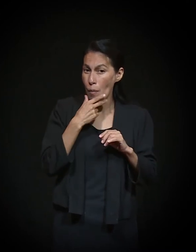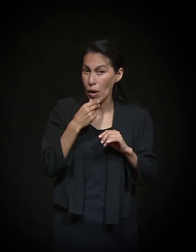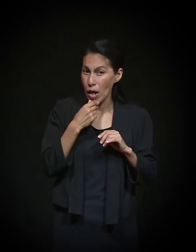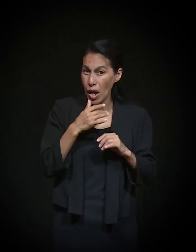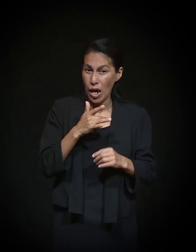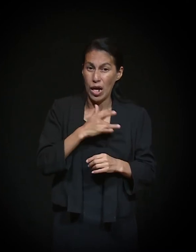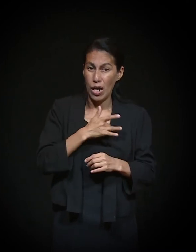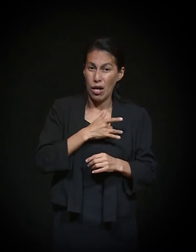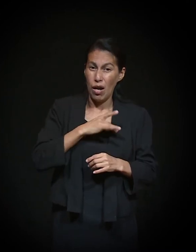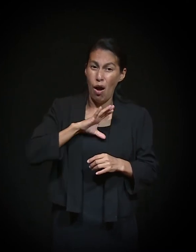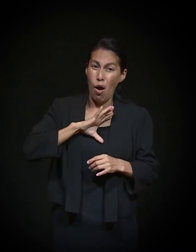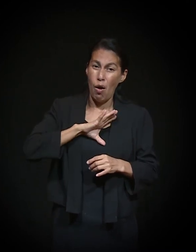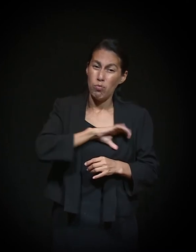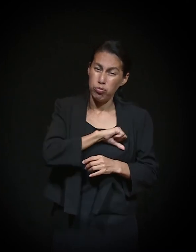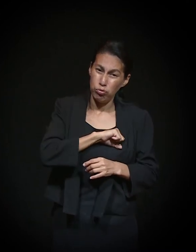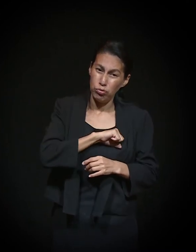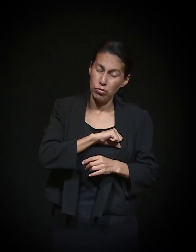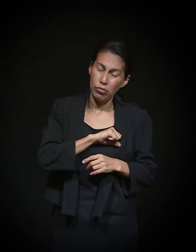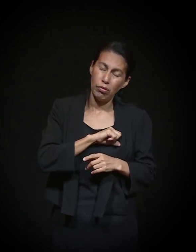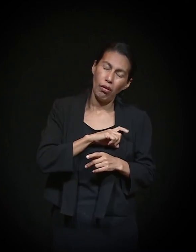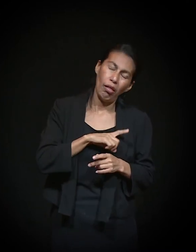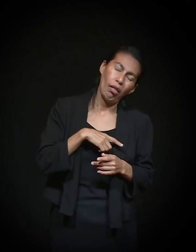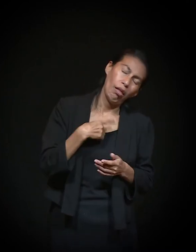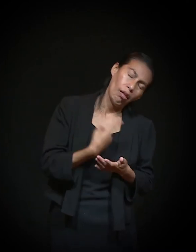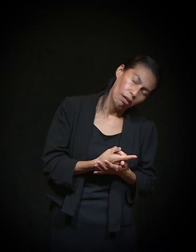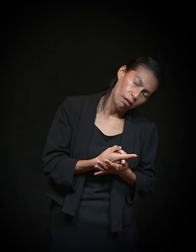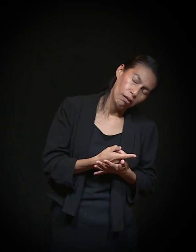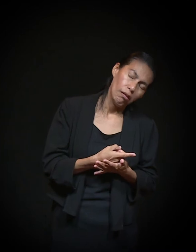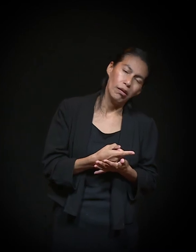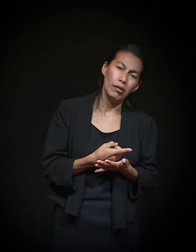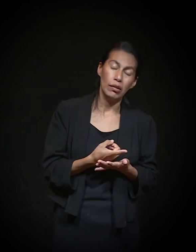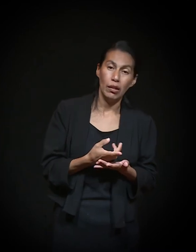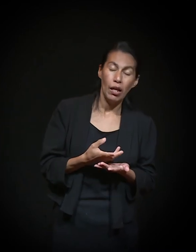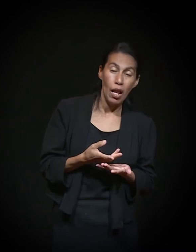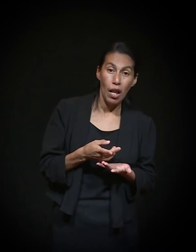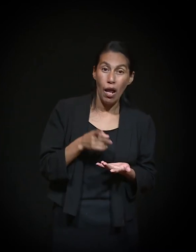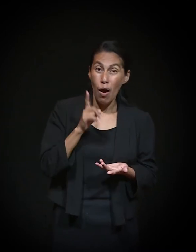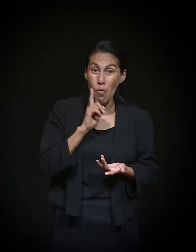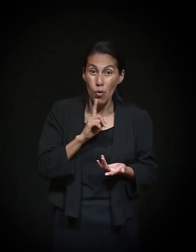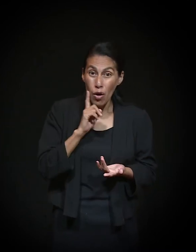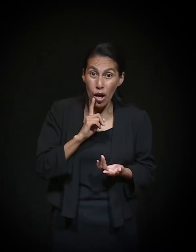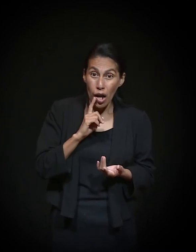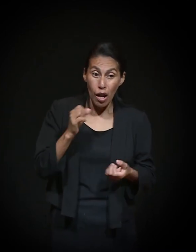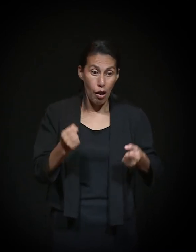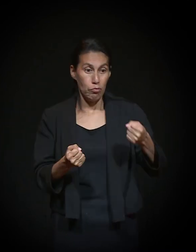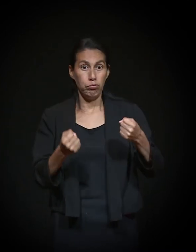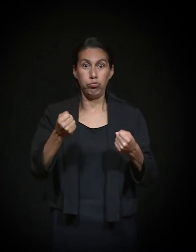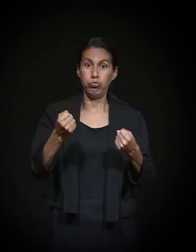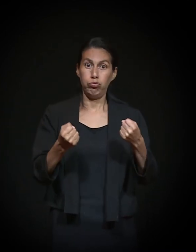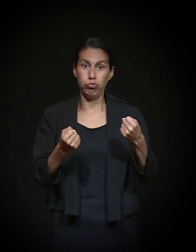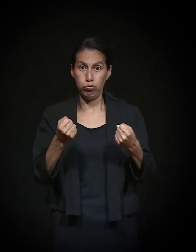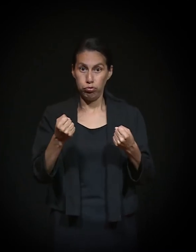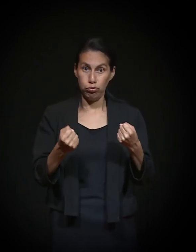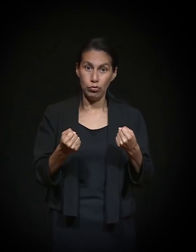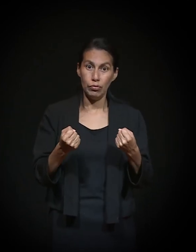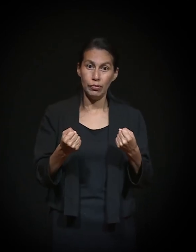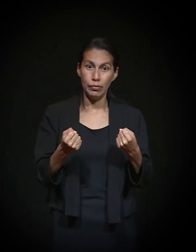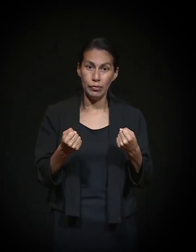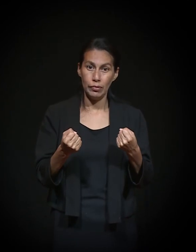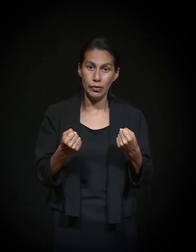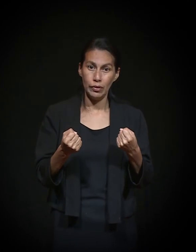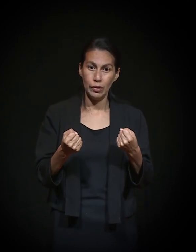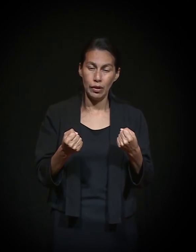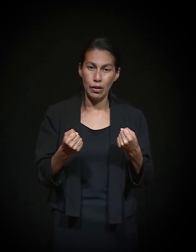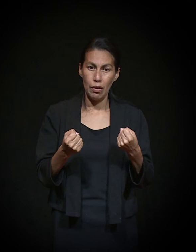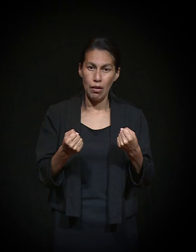una paqueta de papel y se desvaneció. La señora toma el volante,